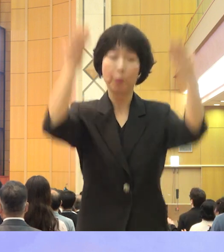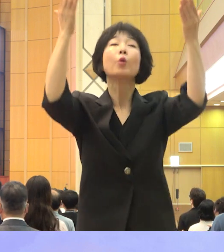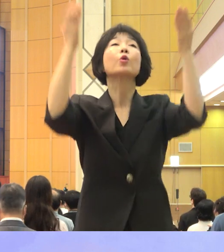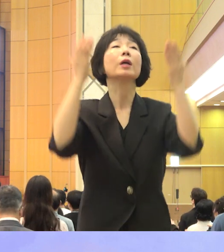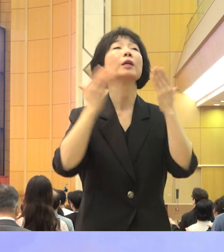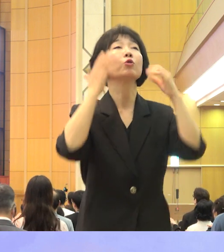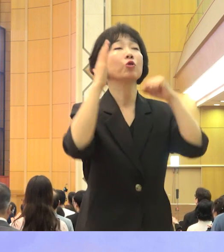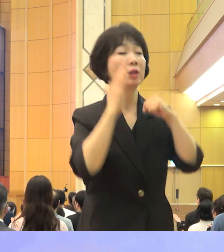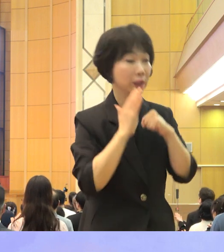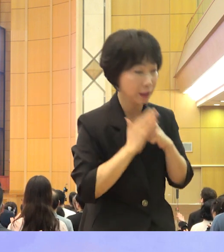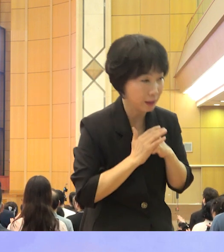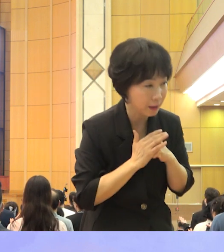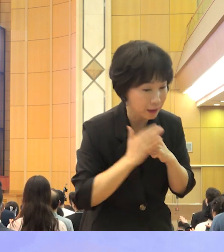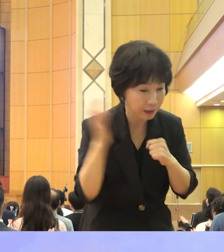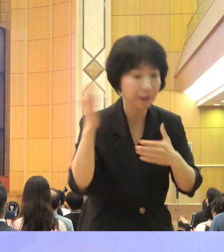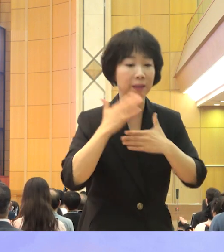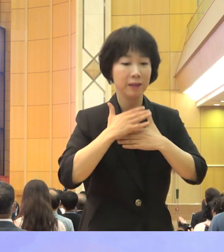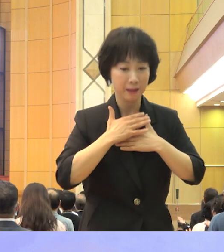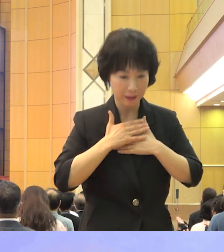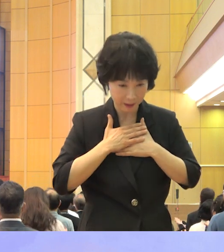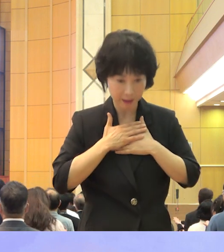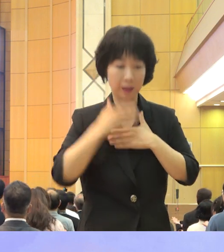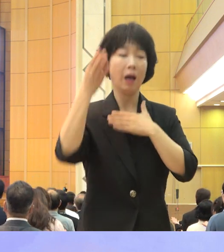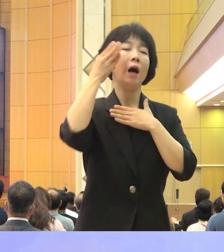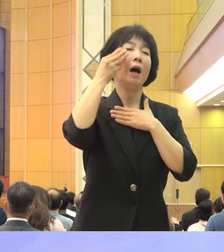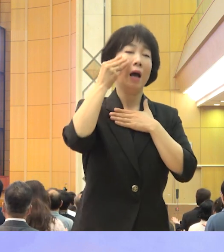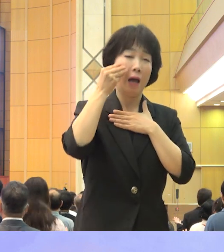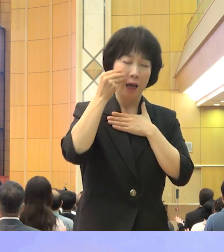하나님 축복해 주시니